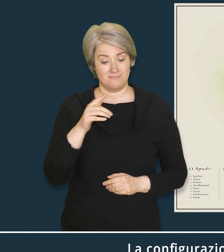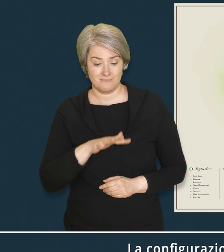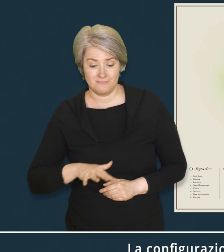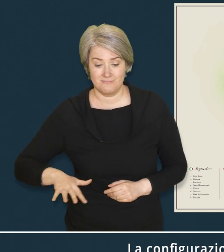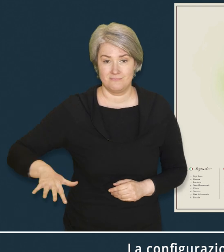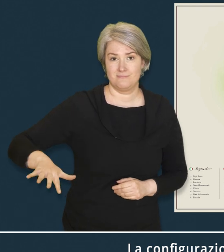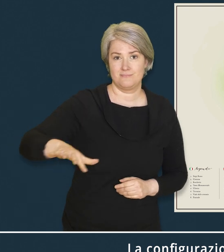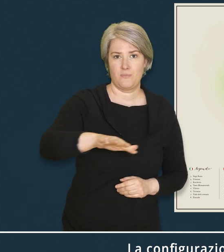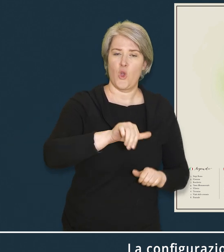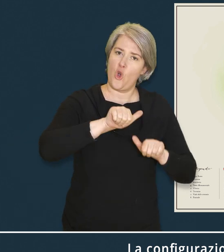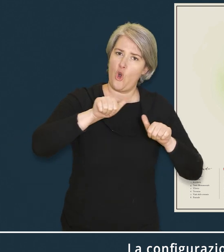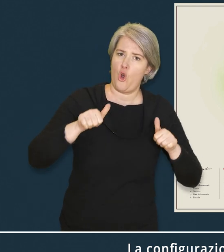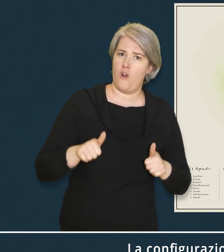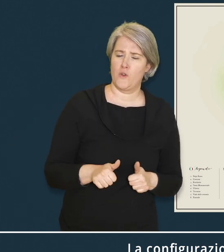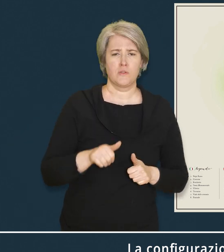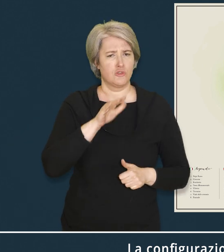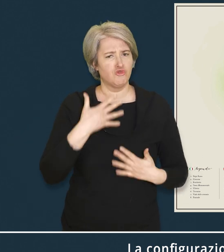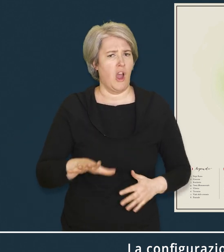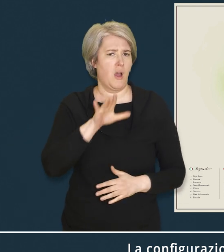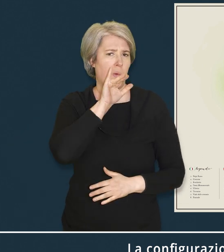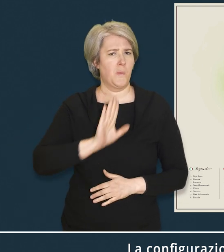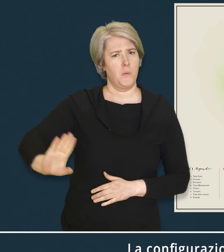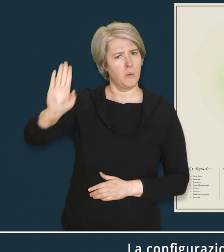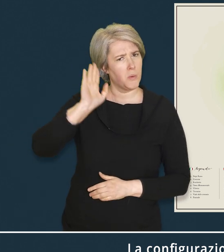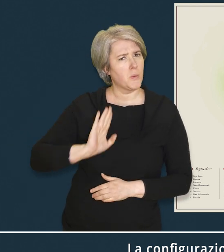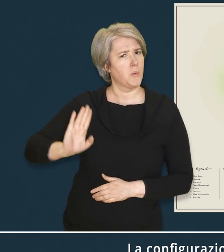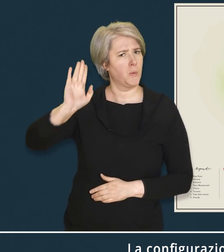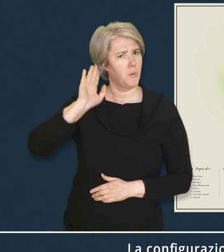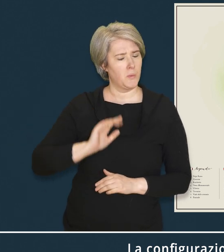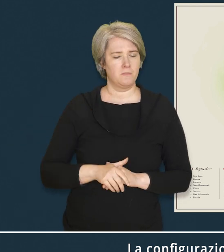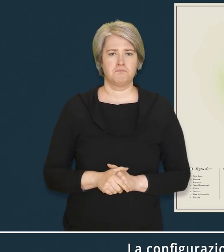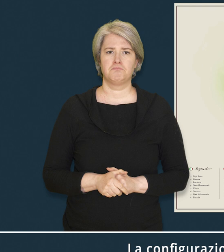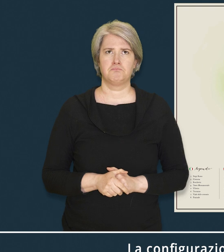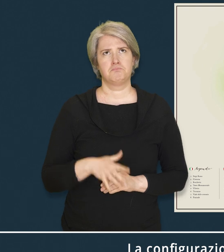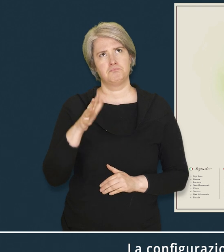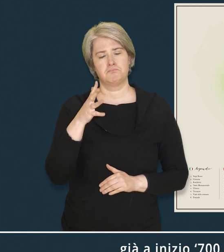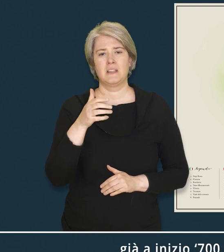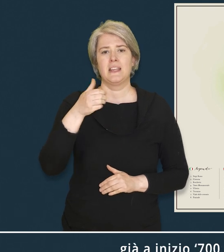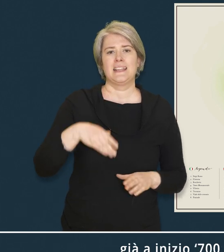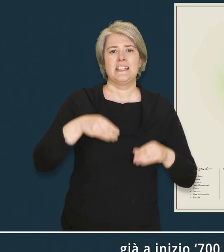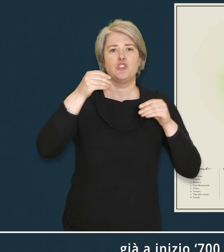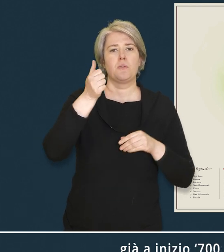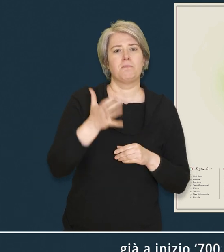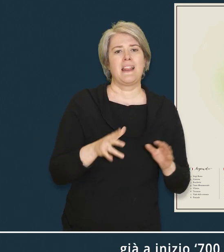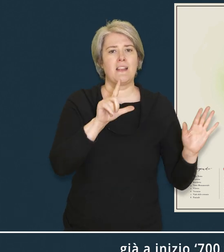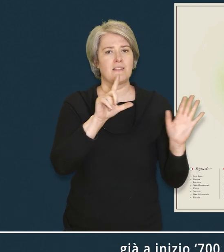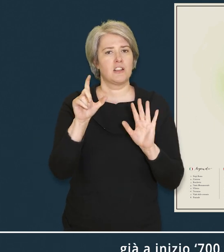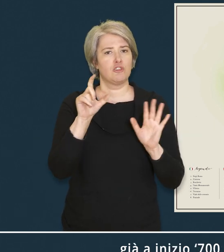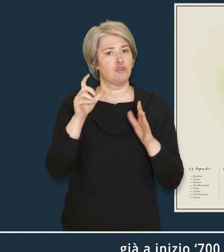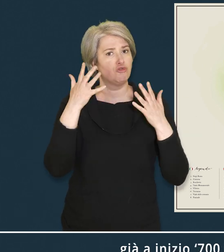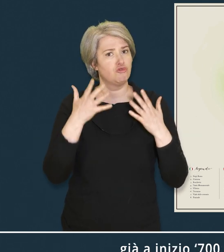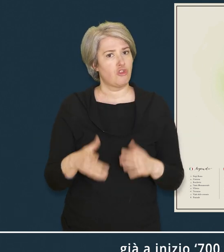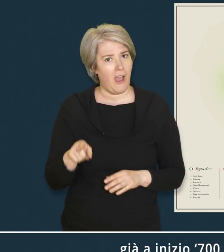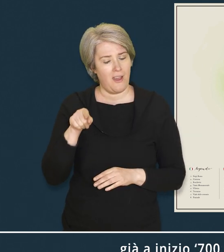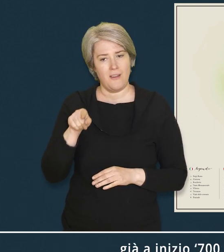La configurazione di questa zona del giardino è molto antica. Già a inizio